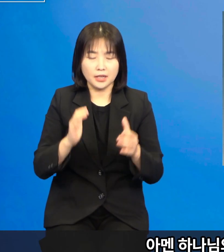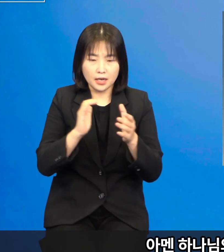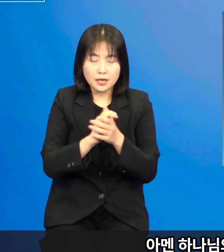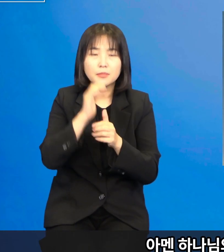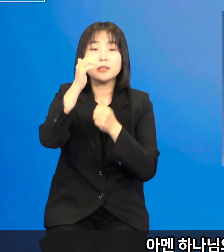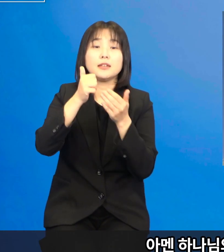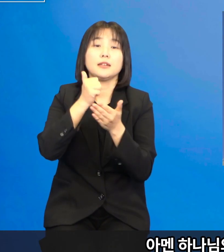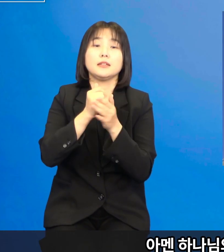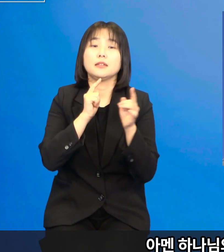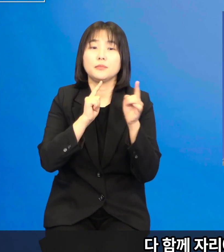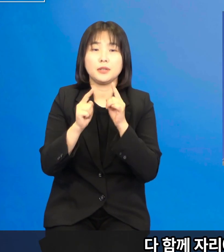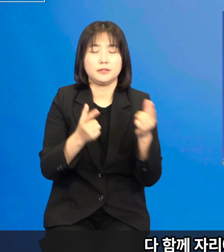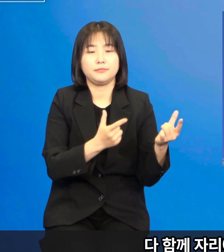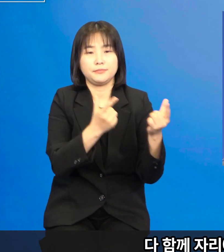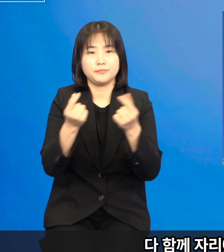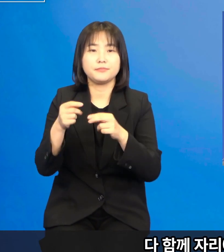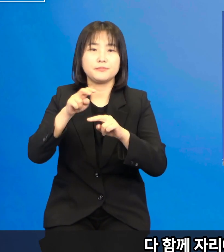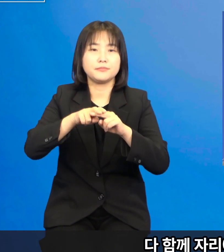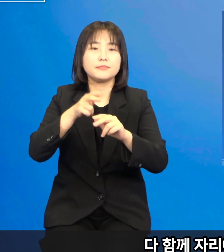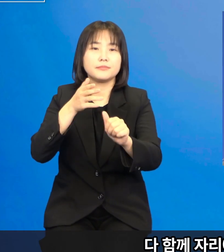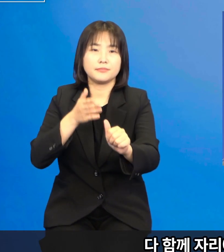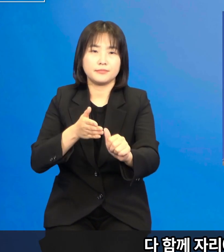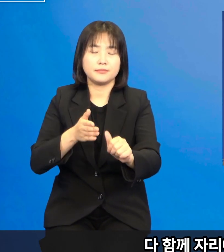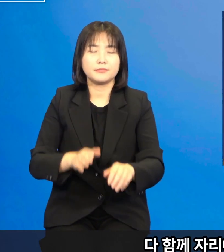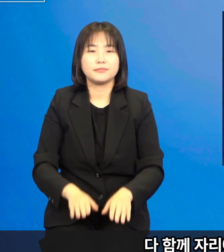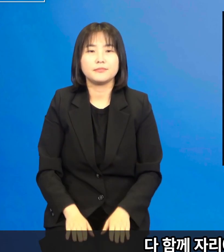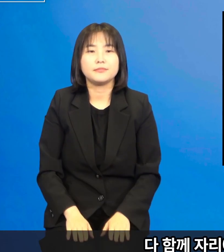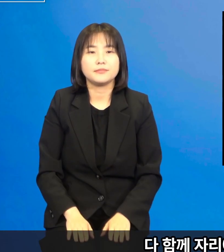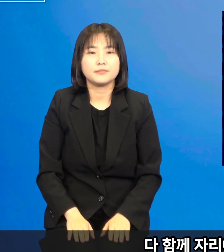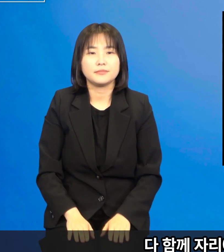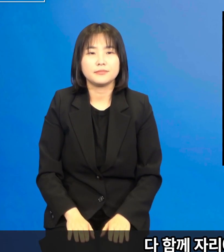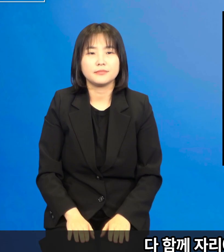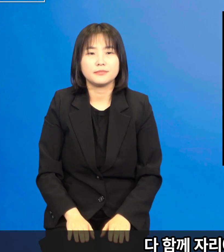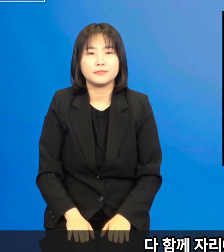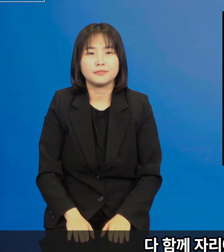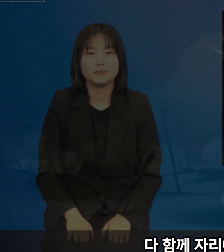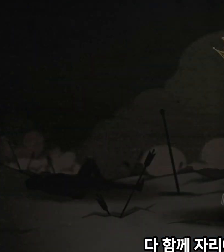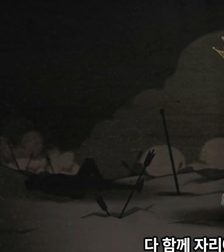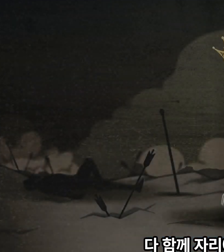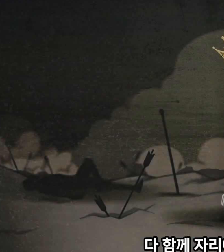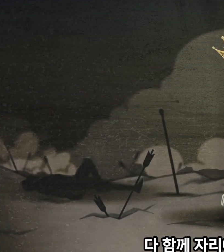아멘. 하나님의 말씀입니다. 다 함께 자리에 앉겠습니다.